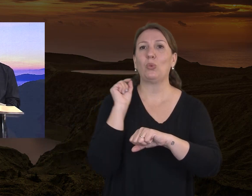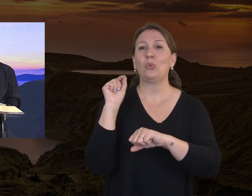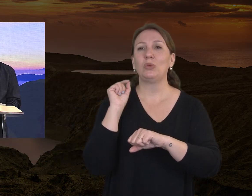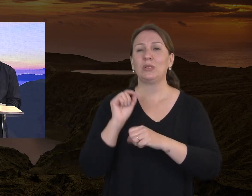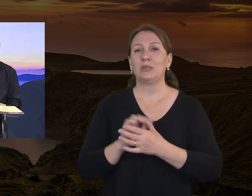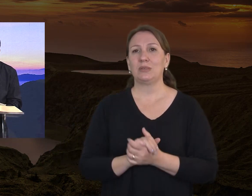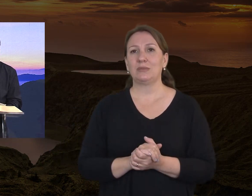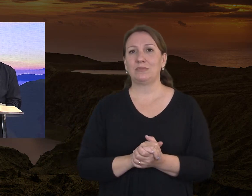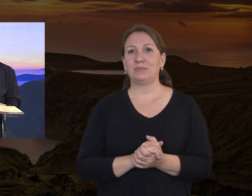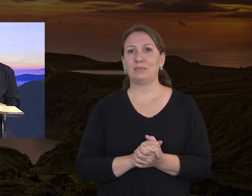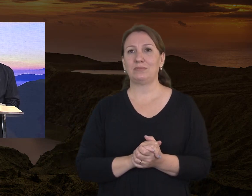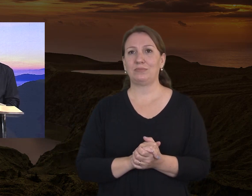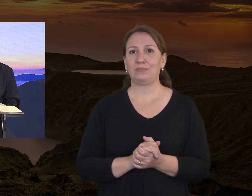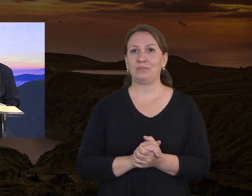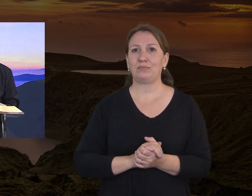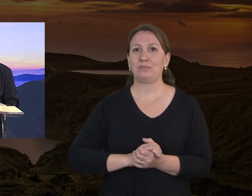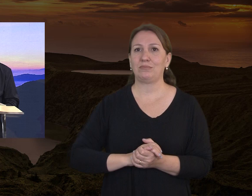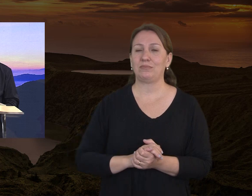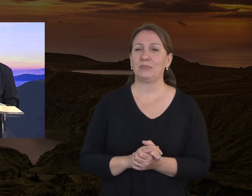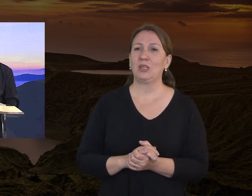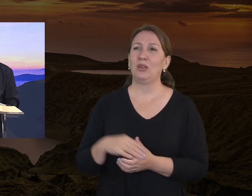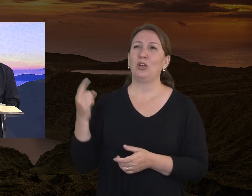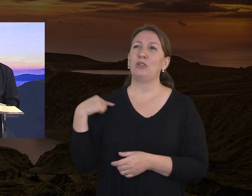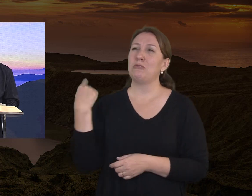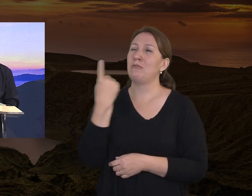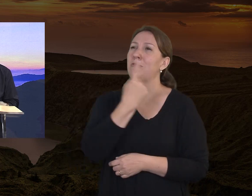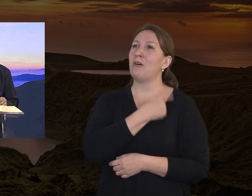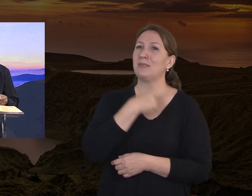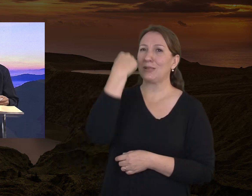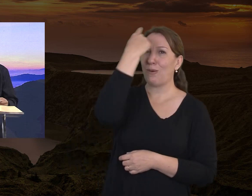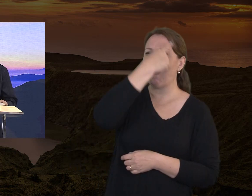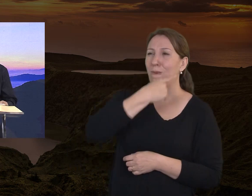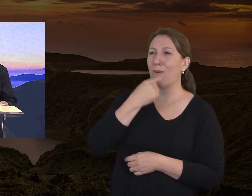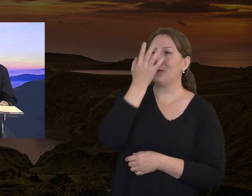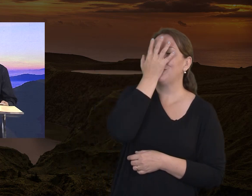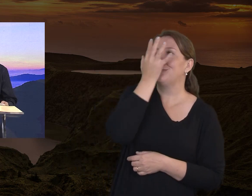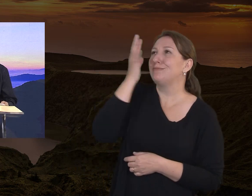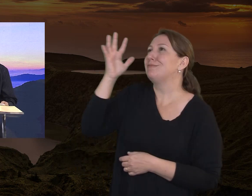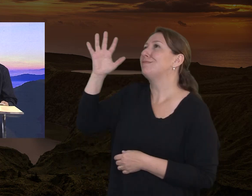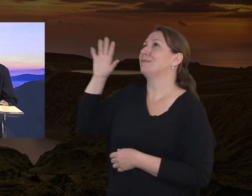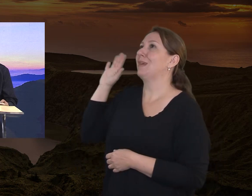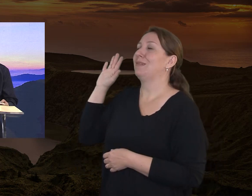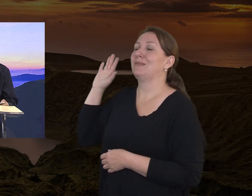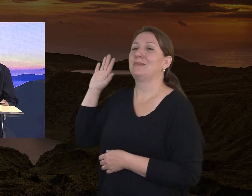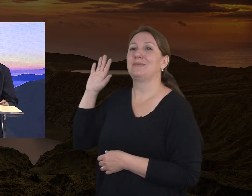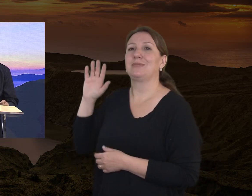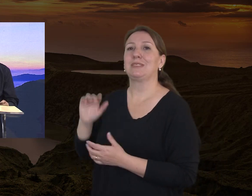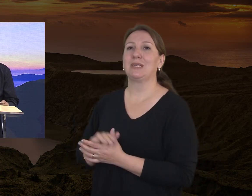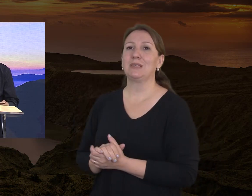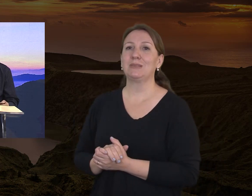3,18. E todos nós, com o rosto desvendado,